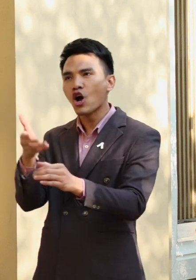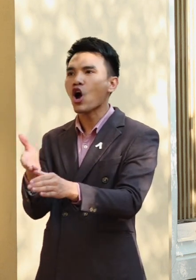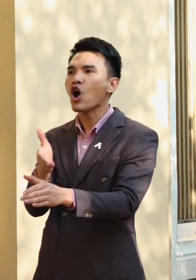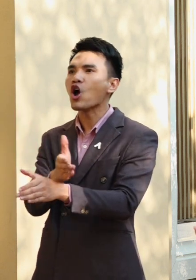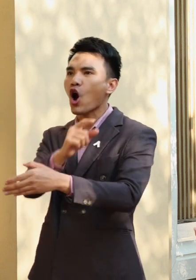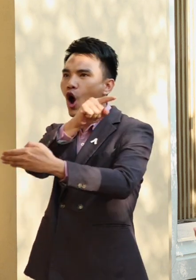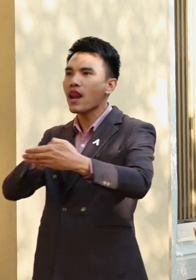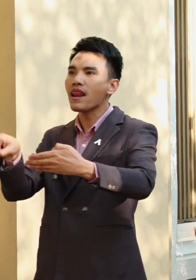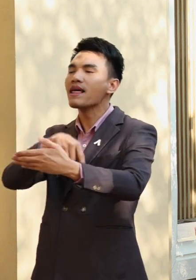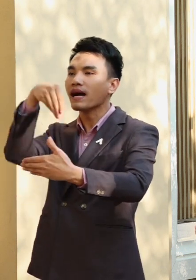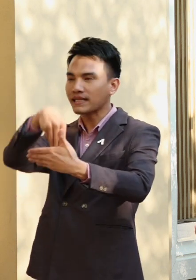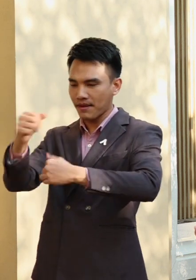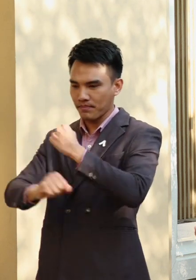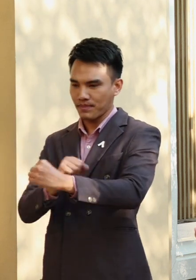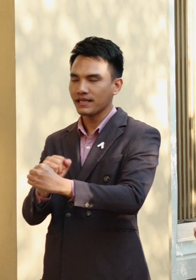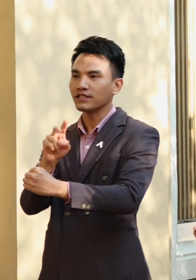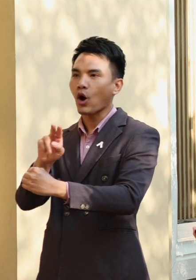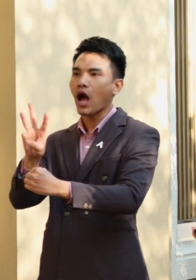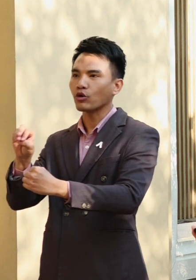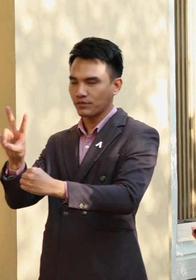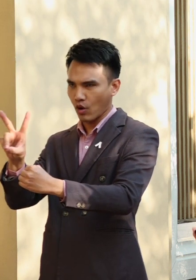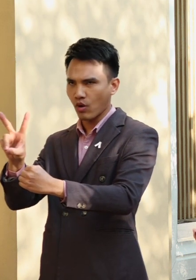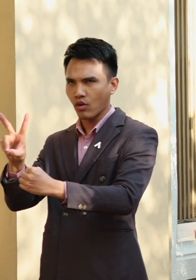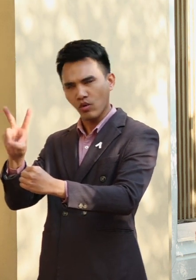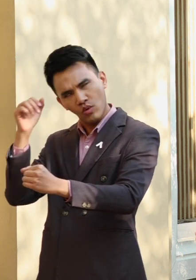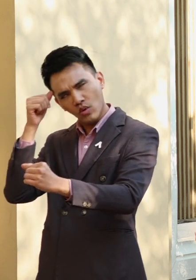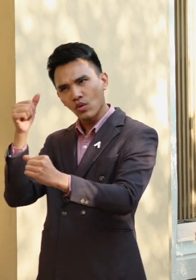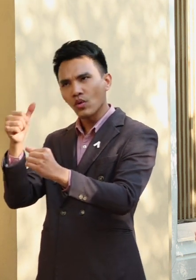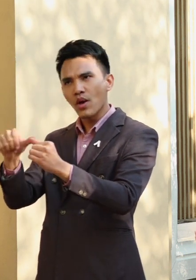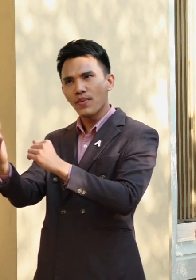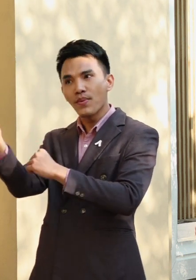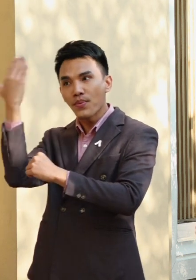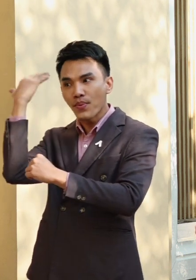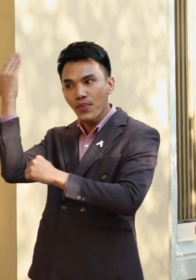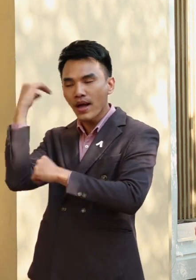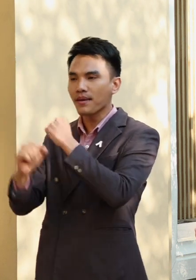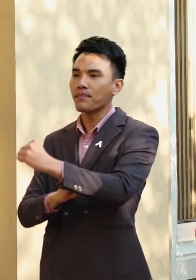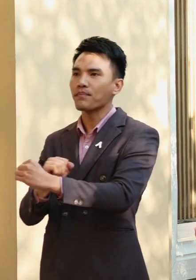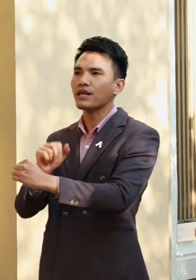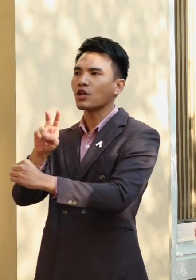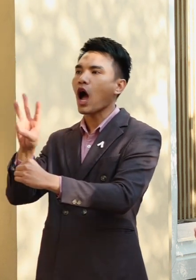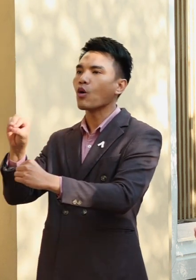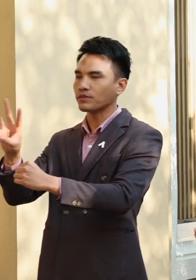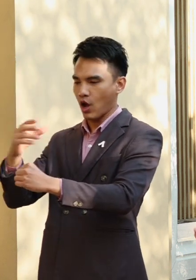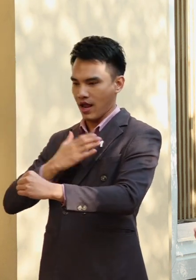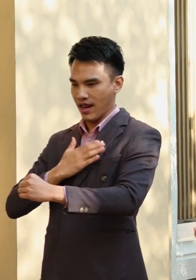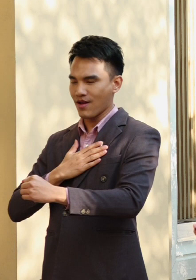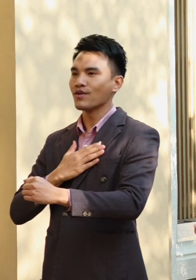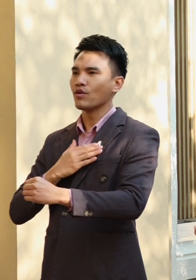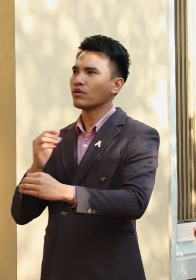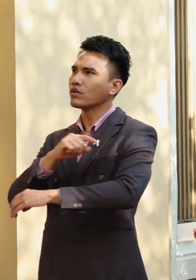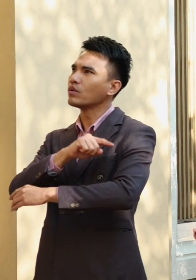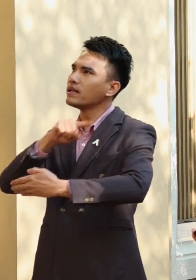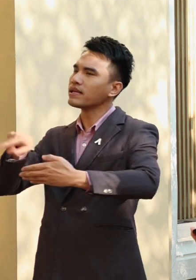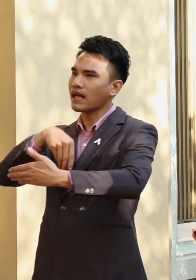เลือกตั้งนะครับปี2562ถ้าจำกันได้ตอนเลือกตั้งปี62นั้นเราลงคะแนนกันวันที่